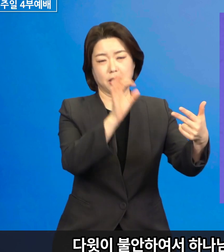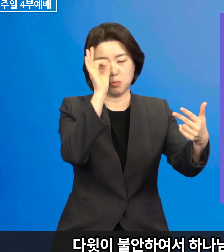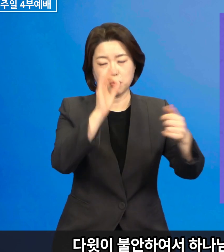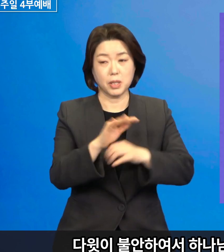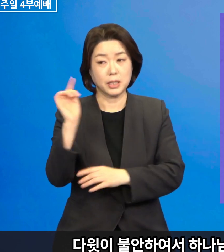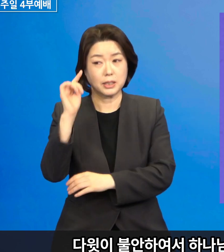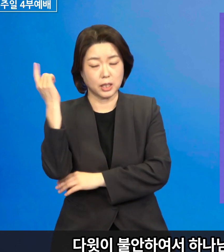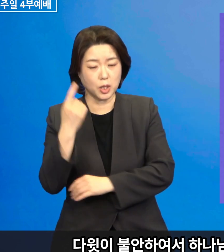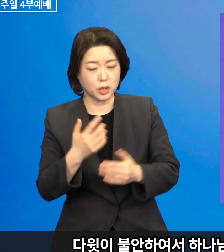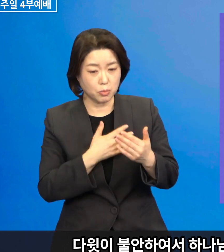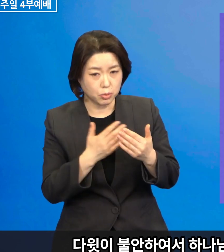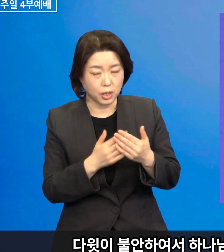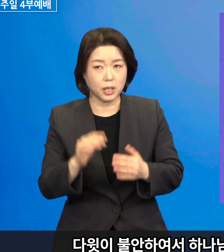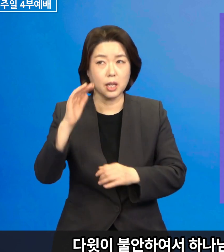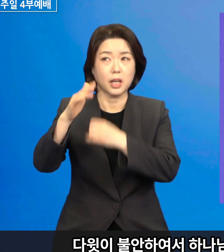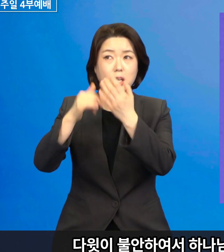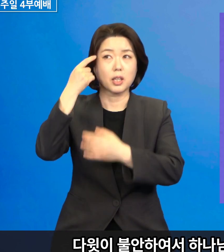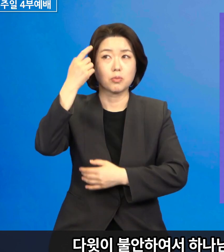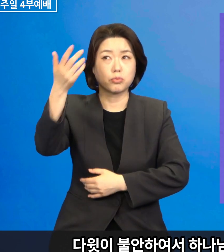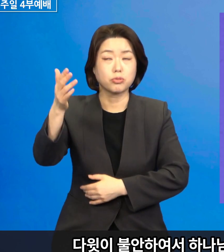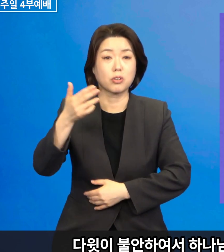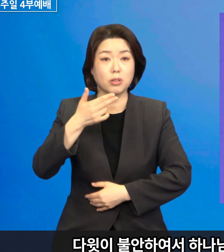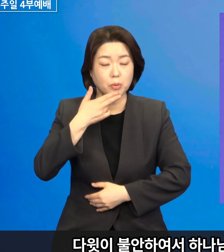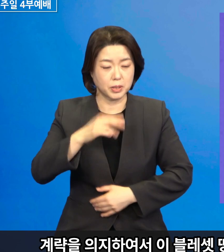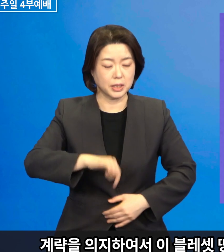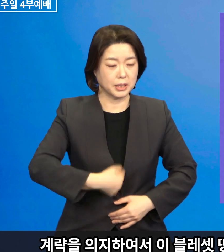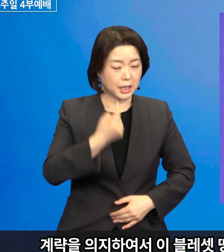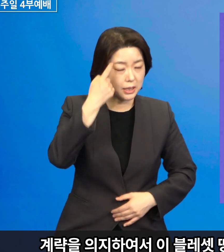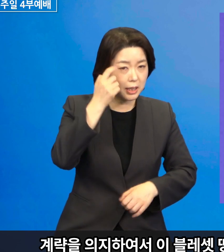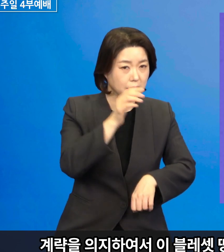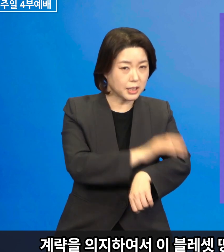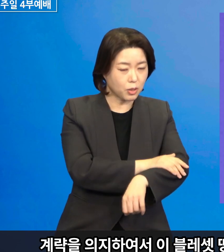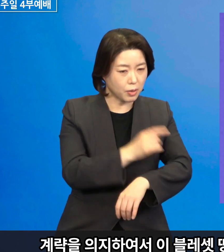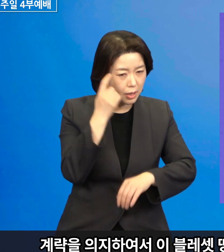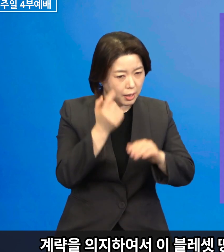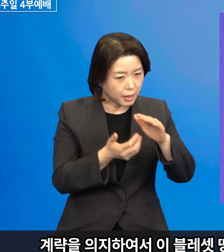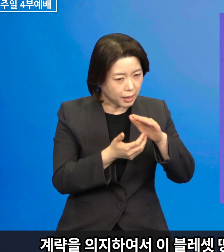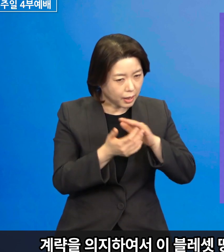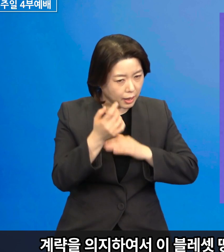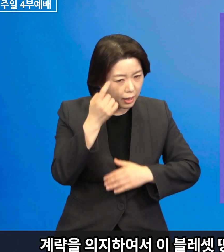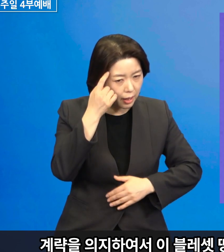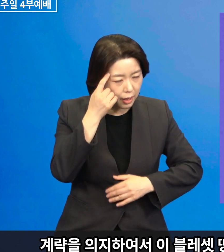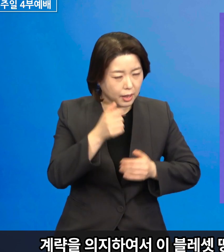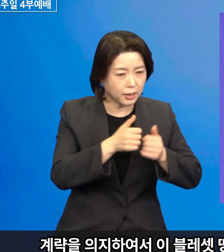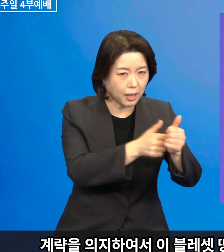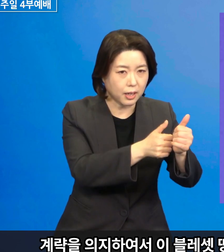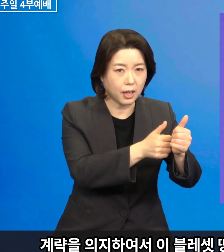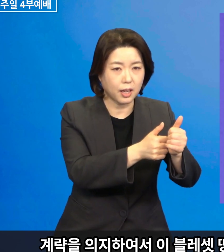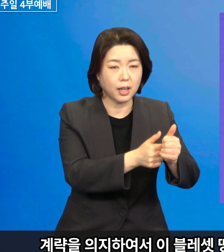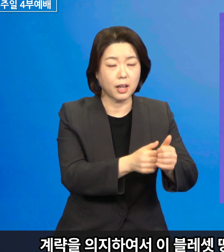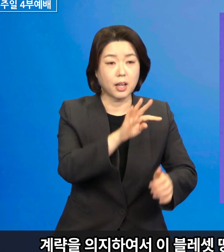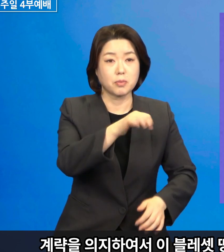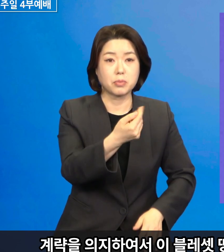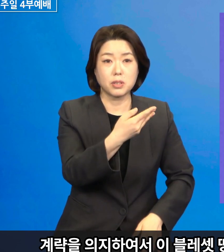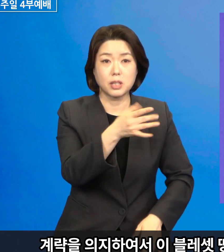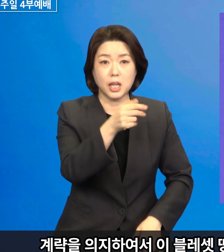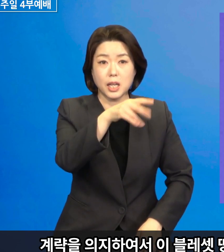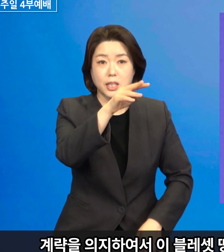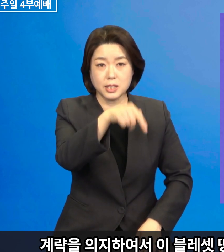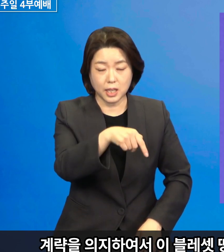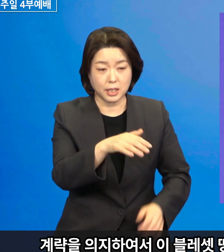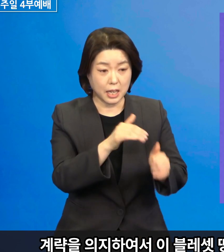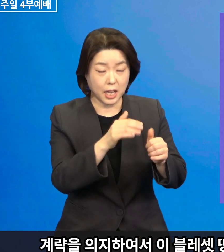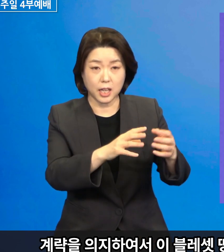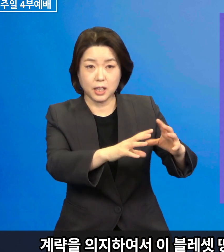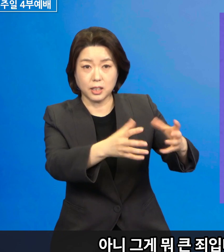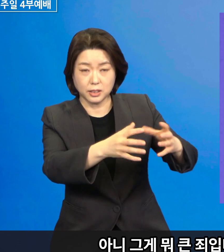불안하여서 하나님께 묻지 않고 자신의 지혜와 계략을 의지하여서 이 블레셋 땅으로 망명했던